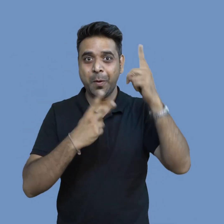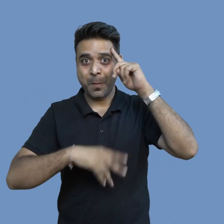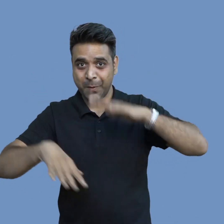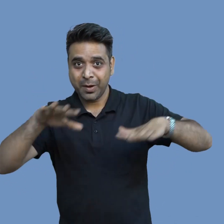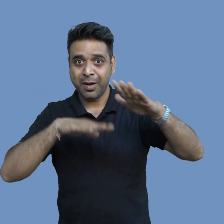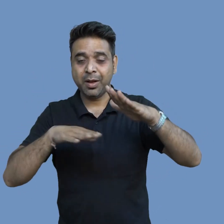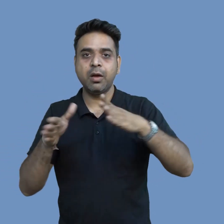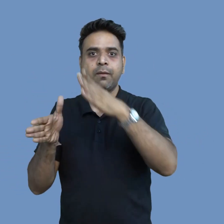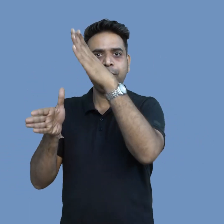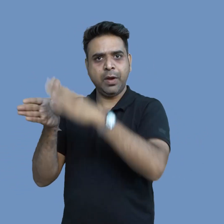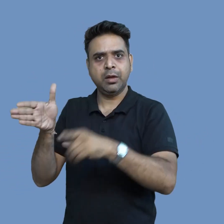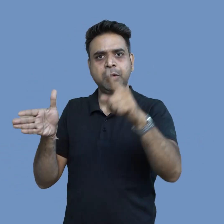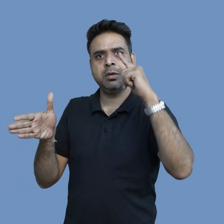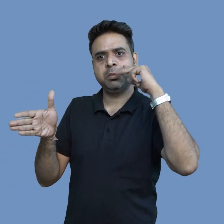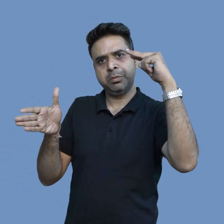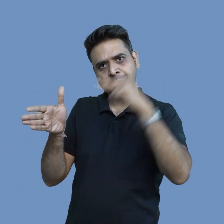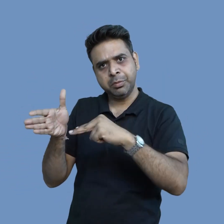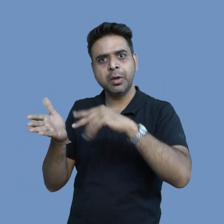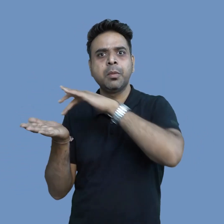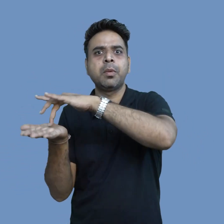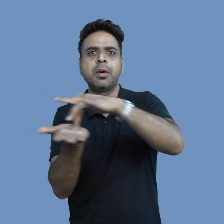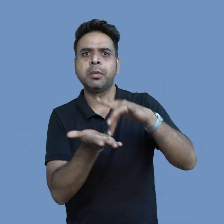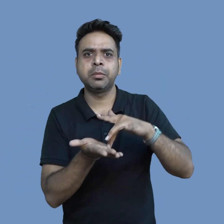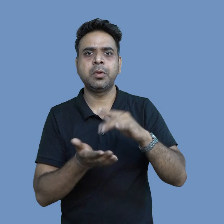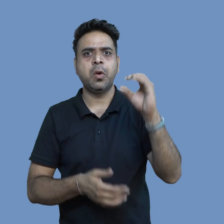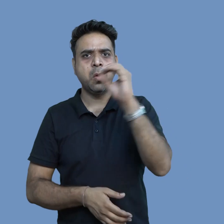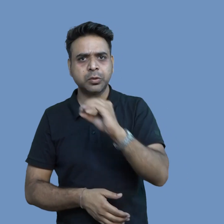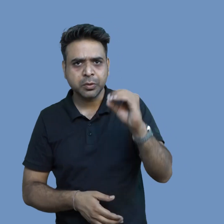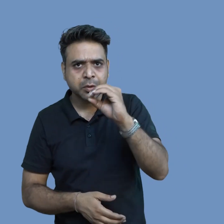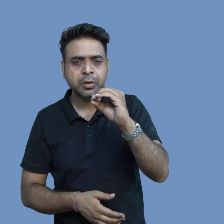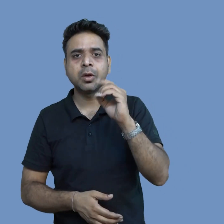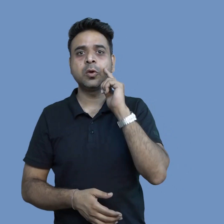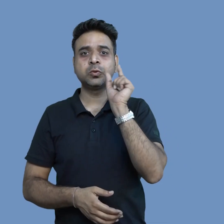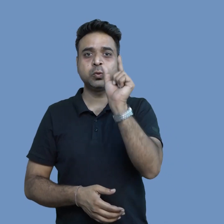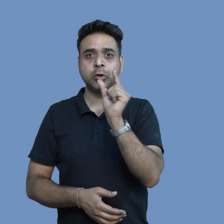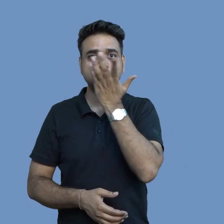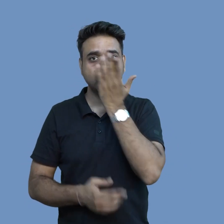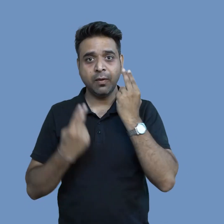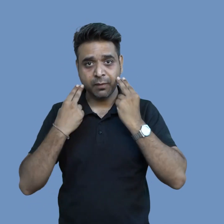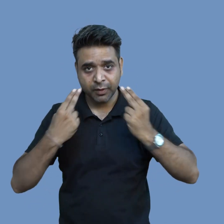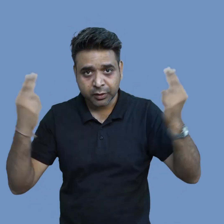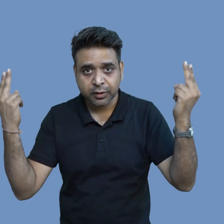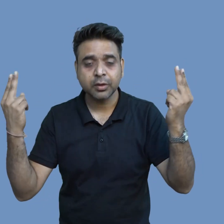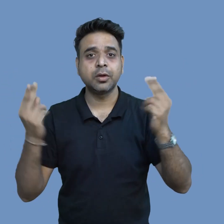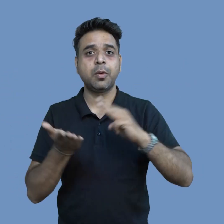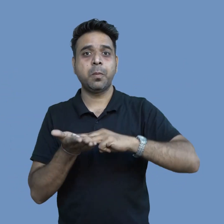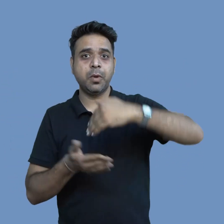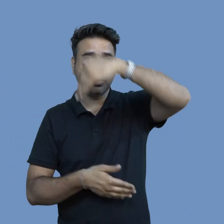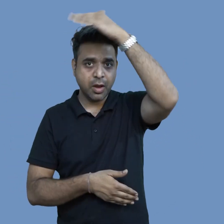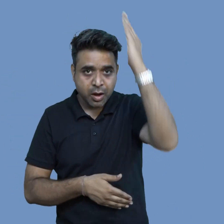भी आप अपने प्लान कर सकते हैं। उसकी जानकारी भी ब्रोशर में दी गई है, जैसे कि ओंकारेश्वर है, महाकालेश्वर उज्जैन जी का मंदिर है,